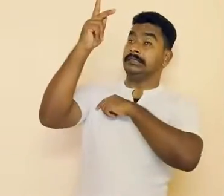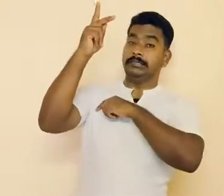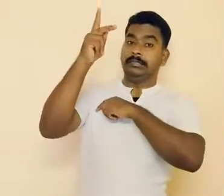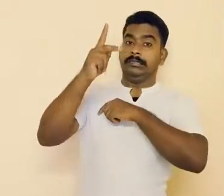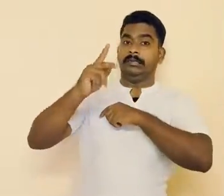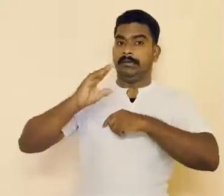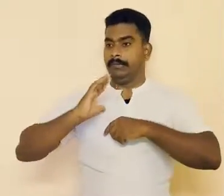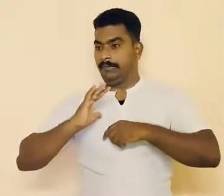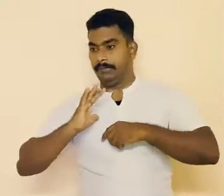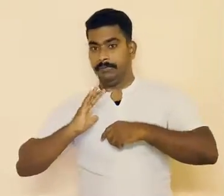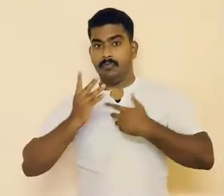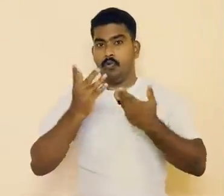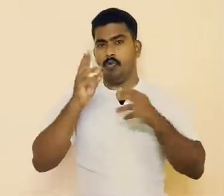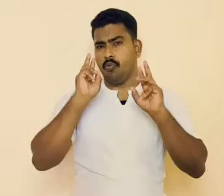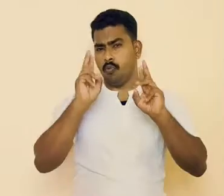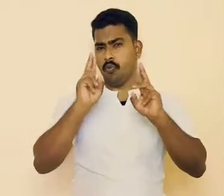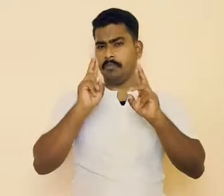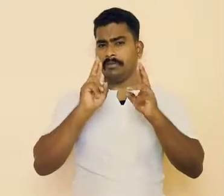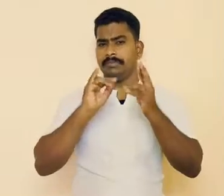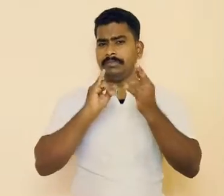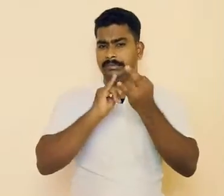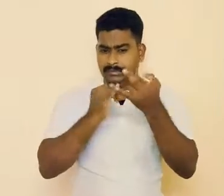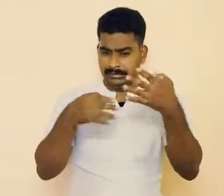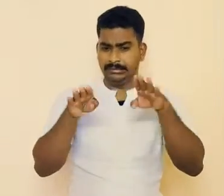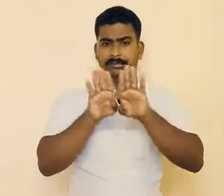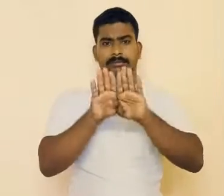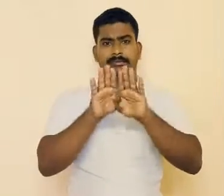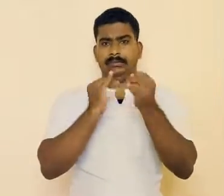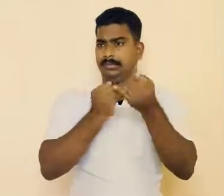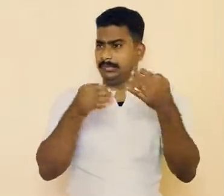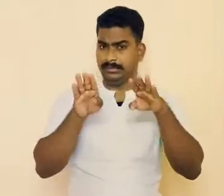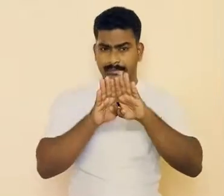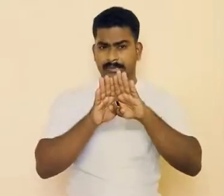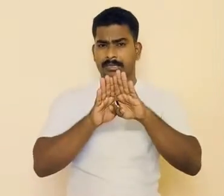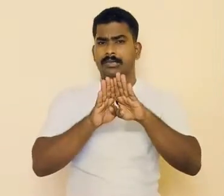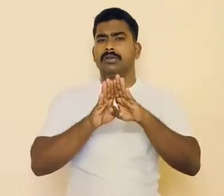മാസപ്പിറവി കാണുന്ന ദിവസം രാത്രി 9 മണിവരെ കടകൾ തുറക്കാൻ അനുമതി.